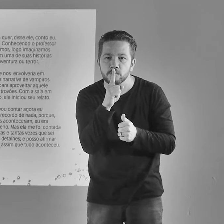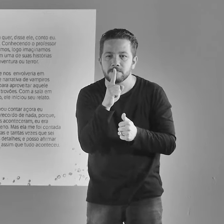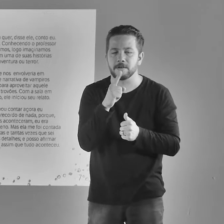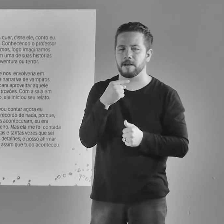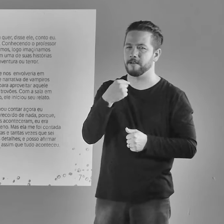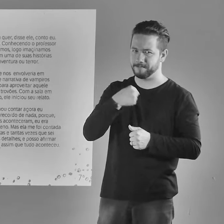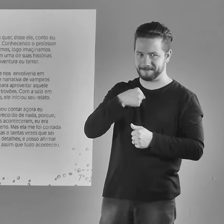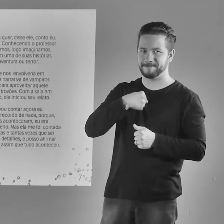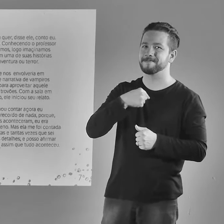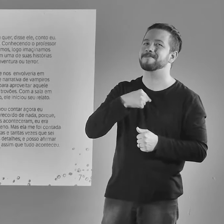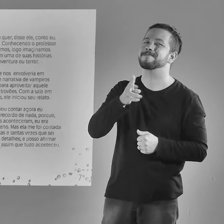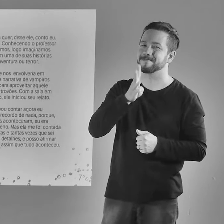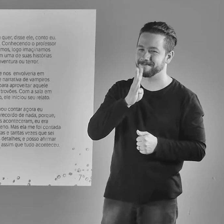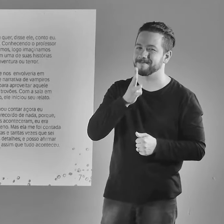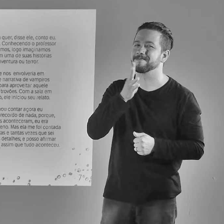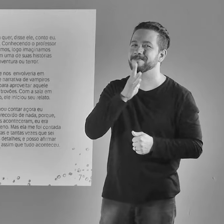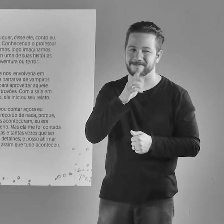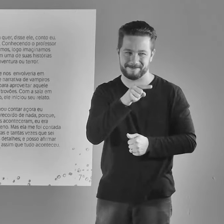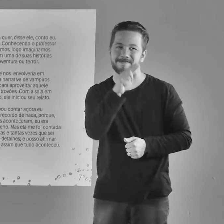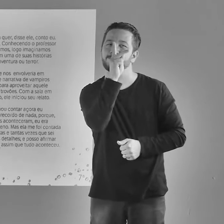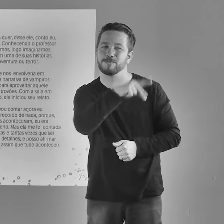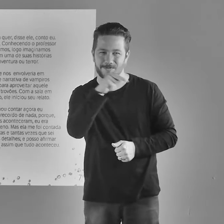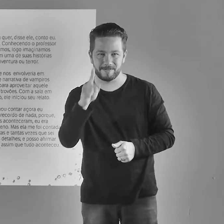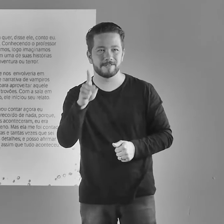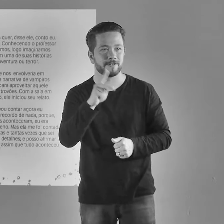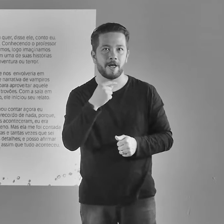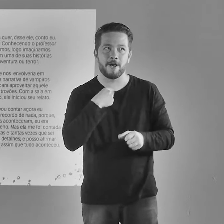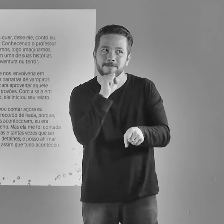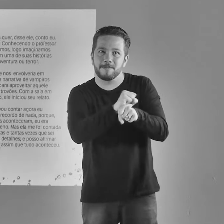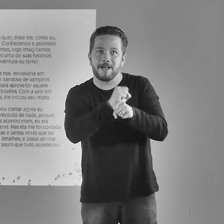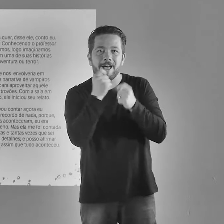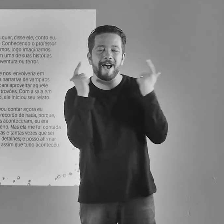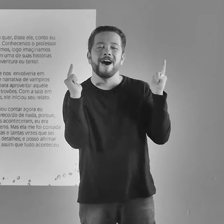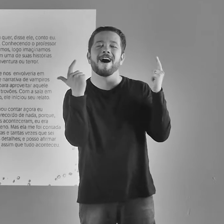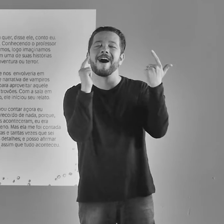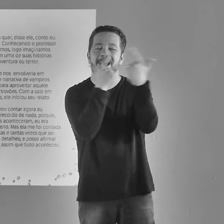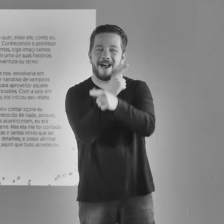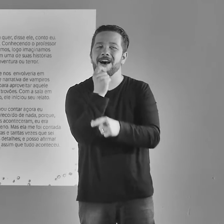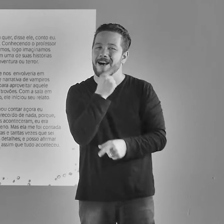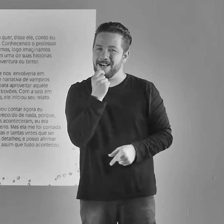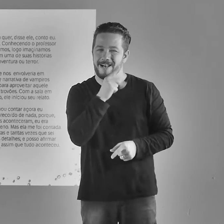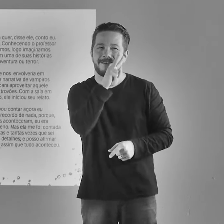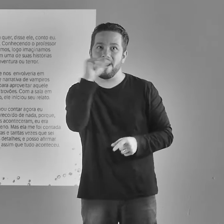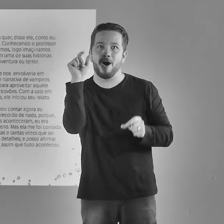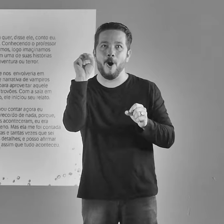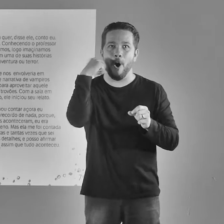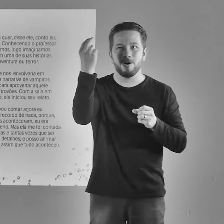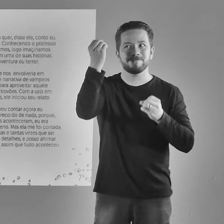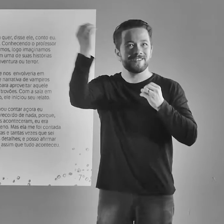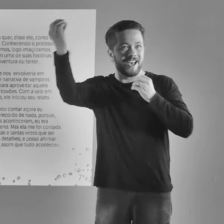Conhecendo o professor como conhecíamos, logo nos preparamos para uma de suas histórias engraçadas de aventura ou